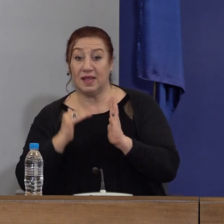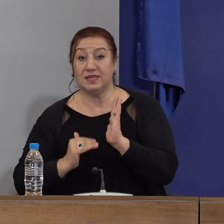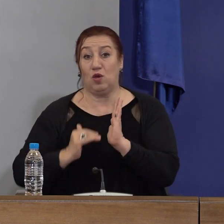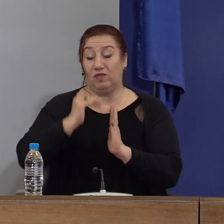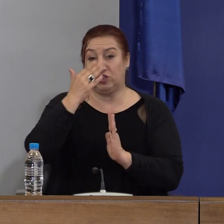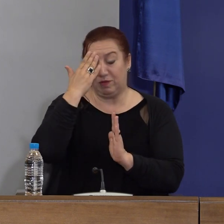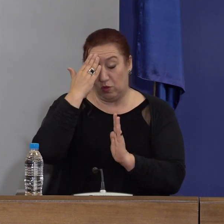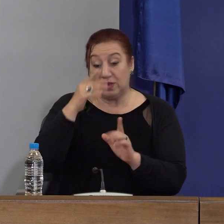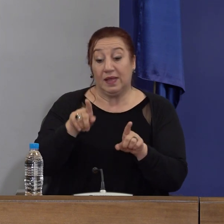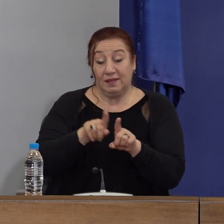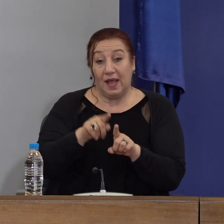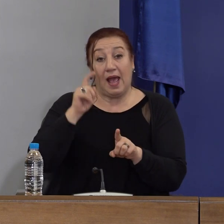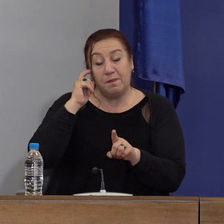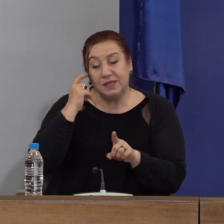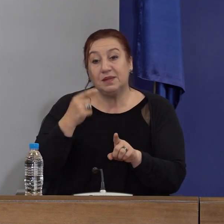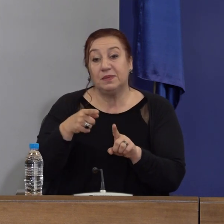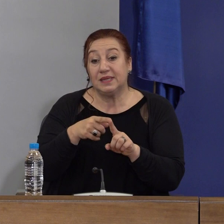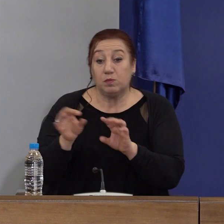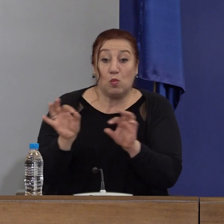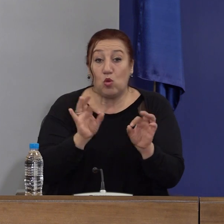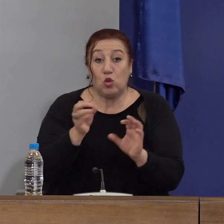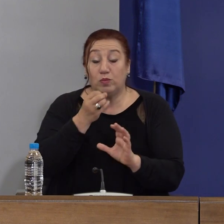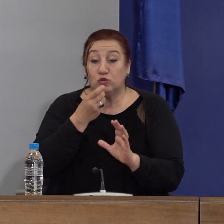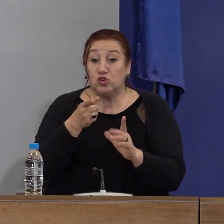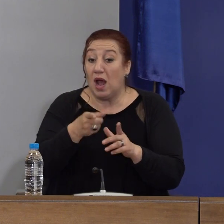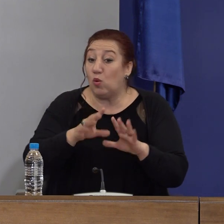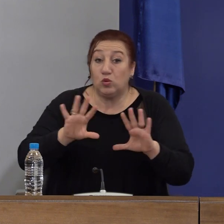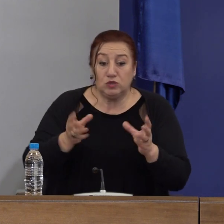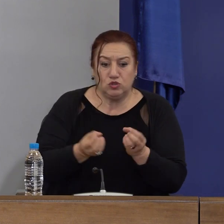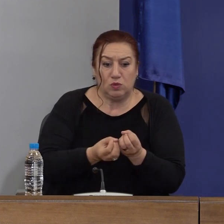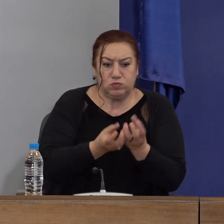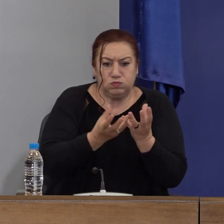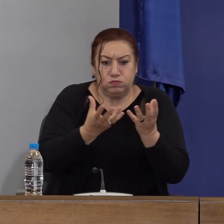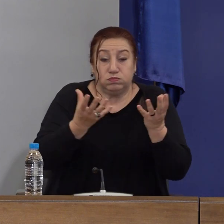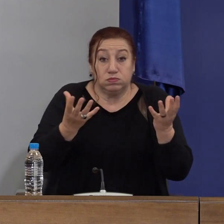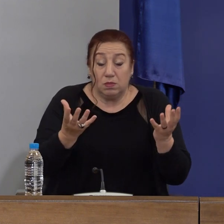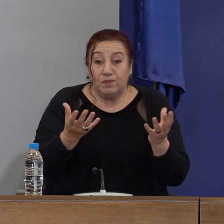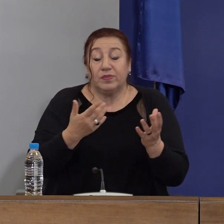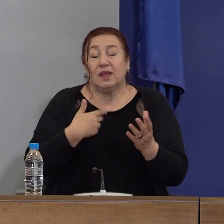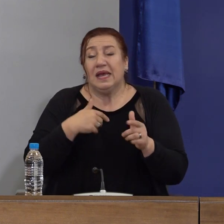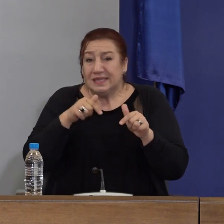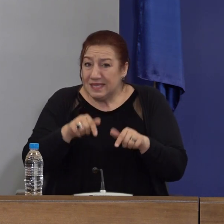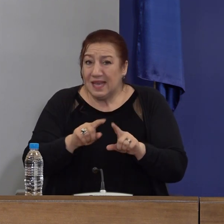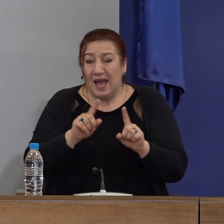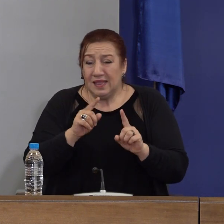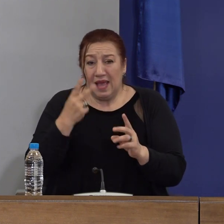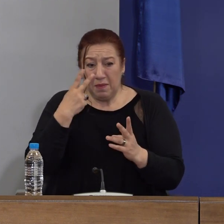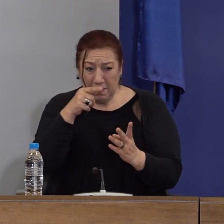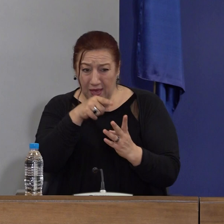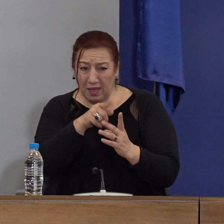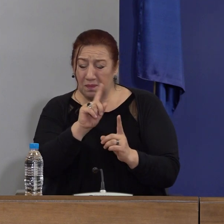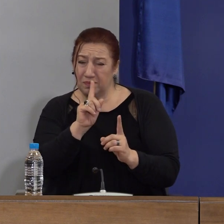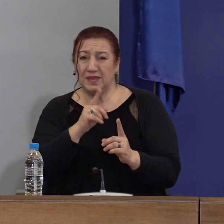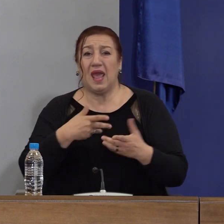и евентуално за такива случаи, ако стане това. Но пак казвам, нямаме индикации за такова нещо